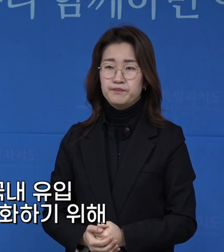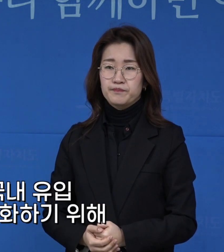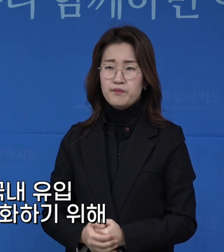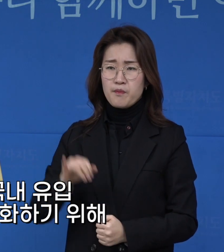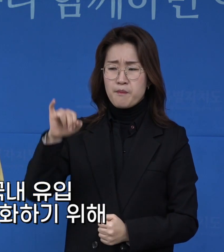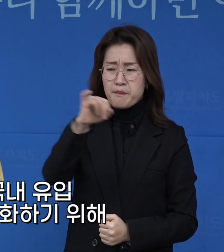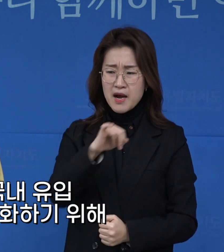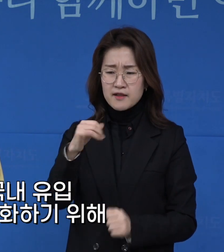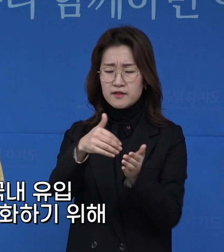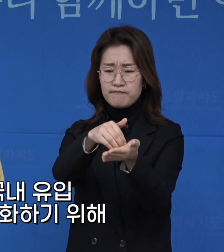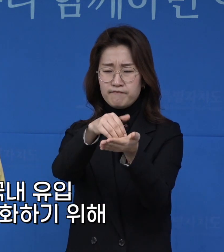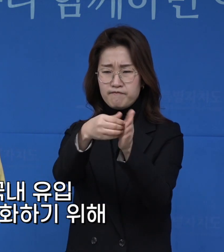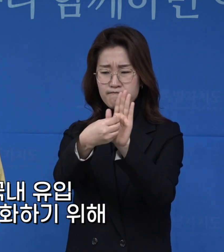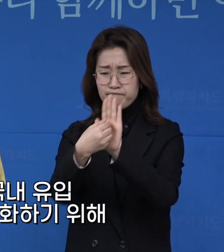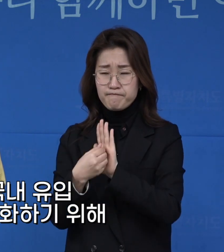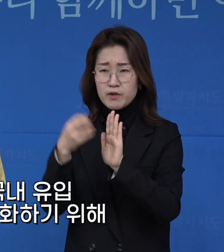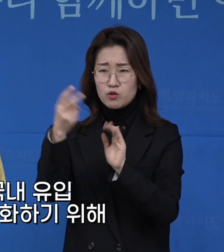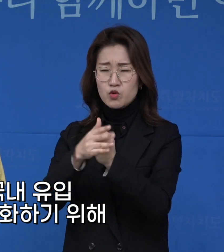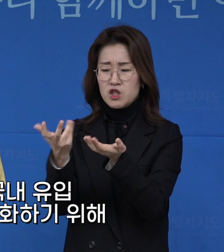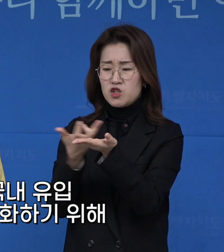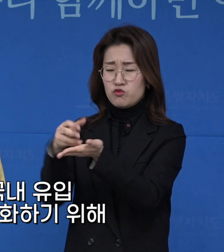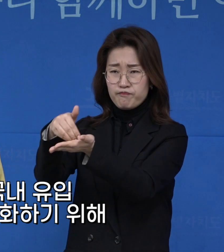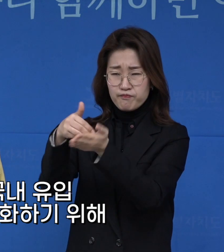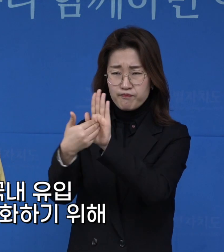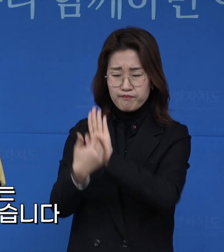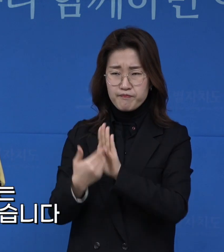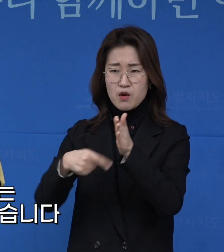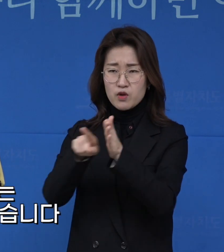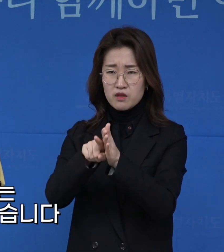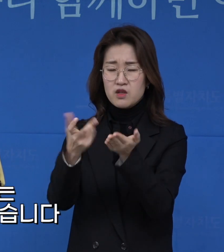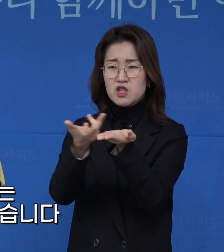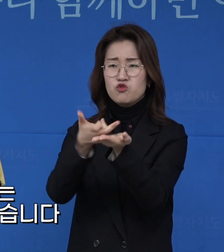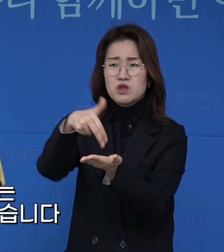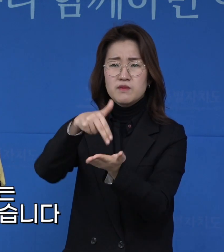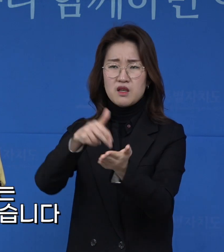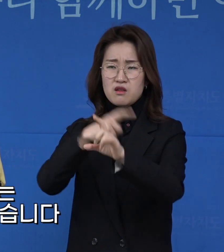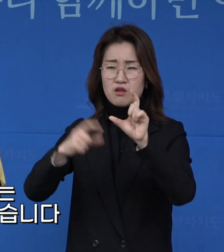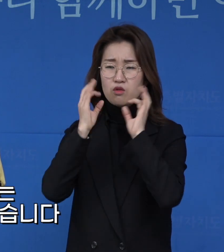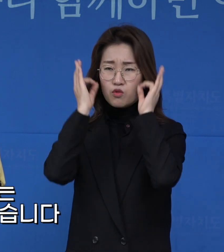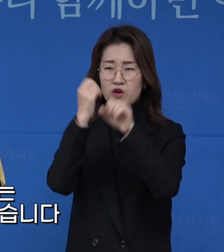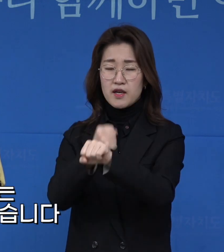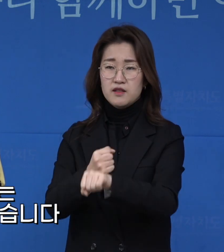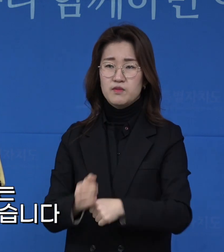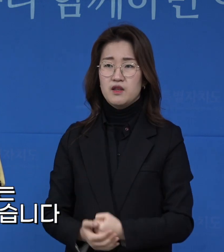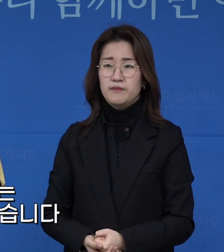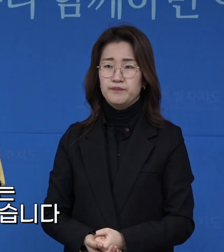바이러스의 국내 유입과 돈의 유입을 최소화하기 위해 체조는 더 노력하겠습니다